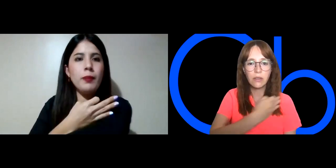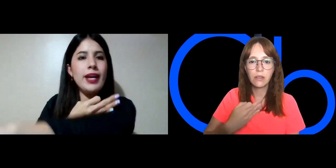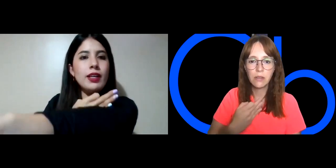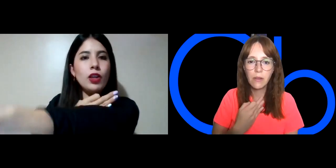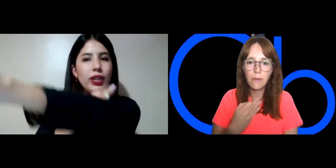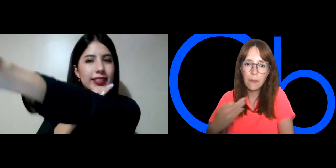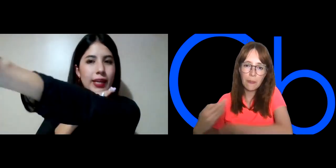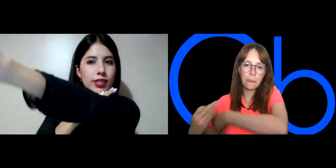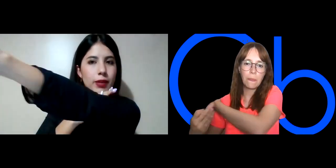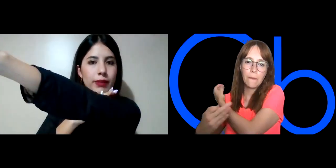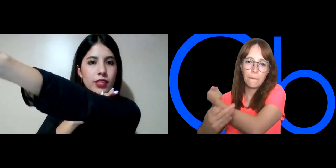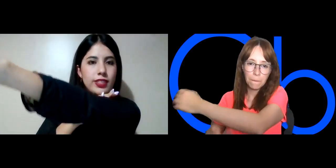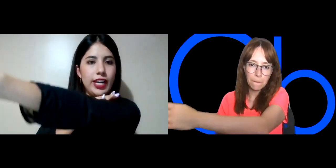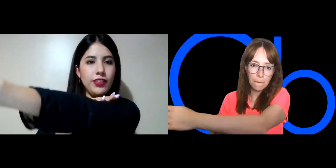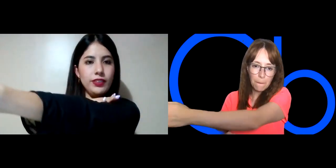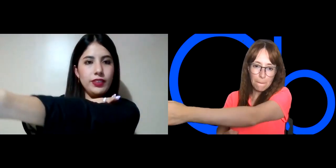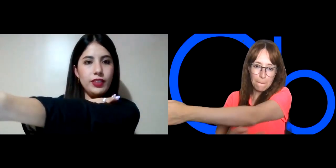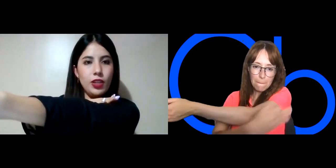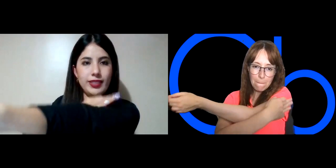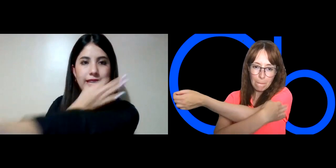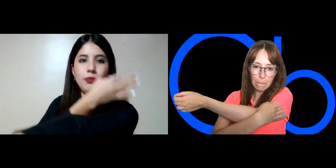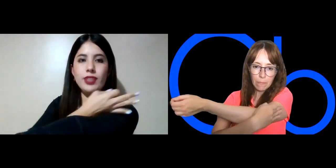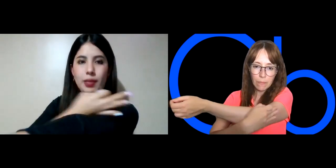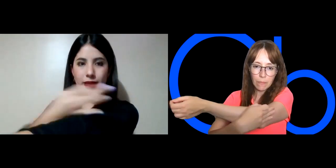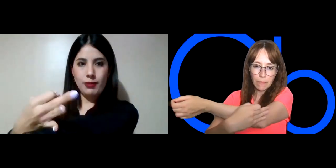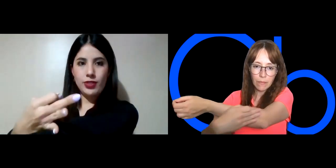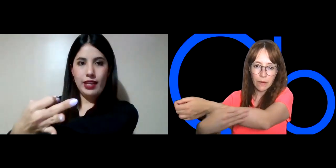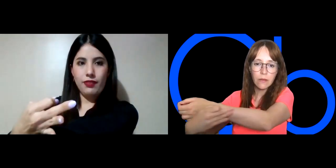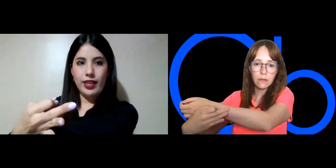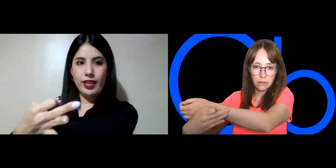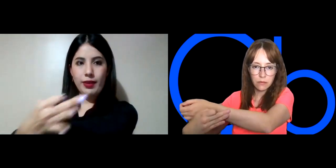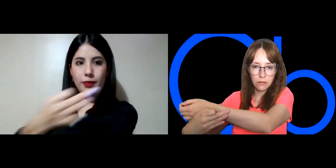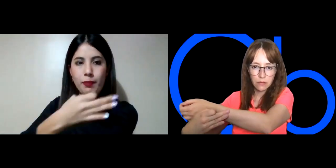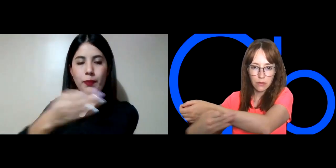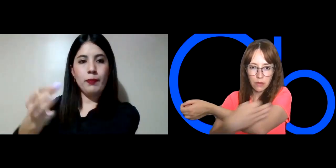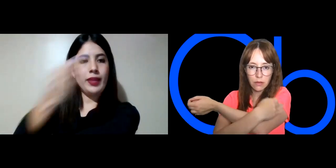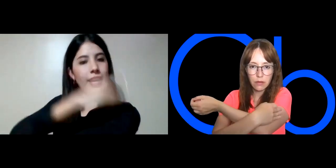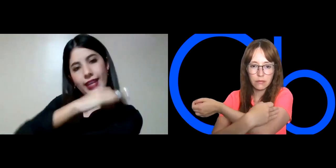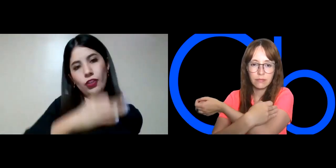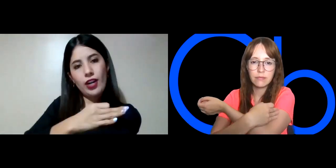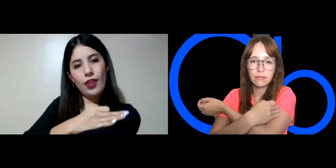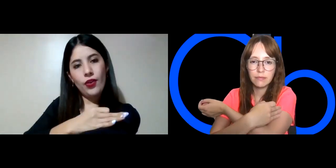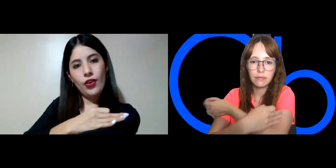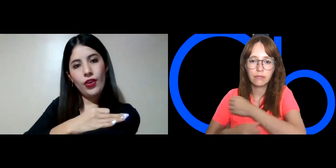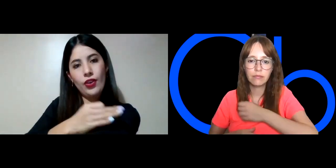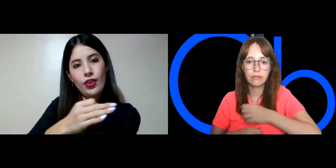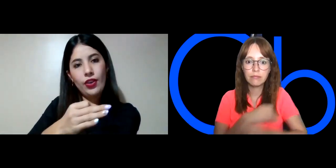sea, Em, Como que estiramos el brazo izquierdo, ujú. lo estiramos y pasamos la F del otro